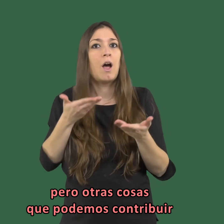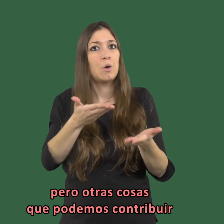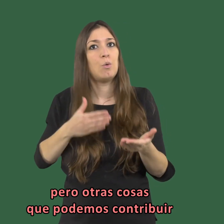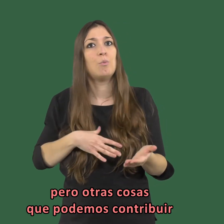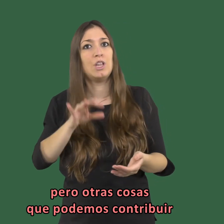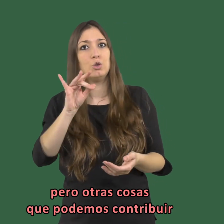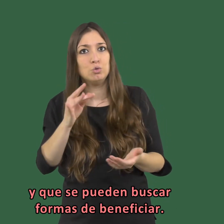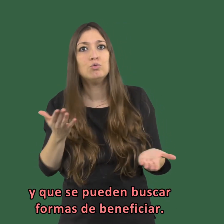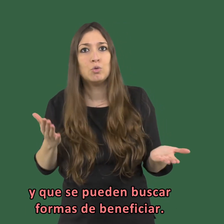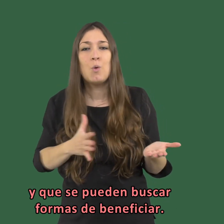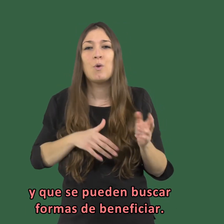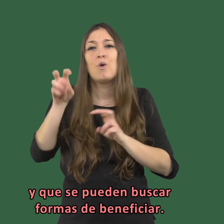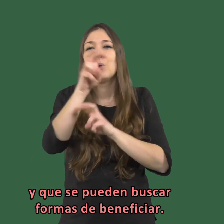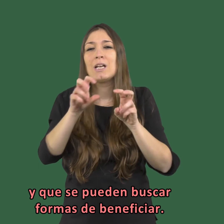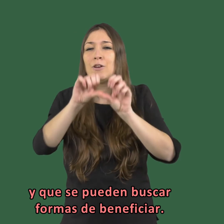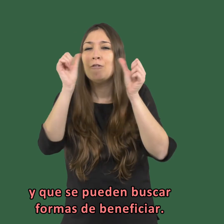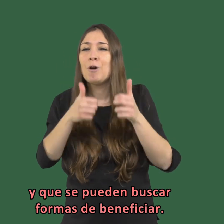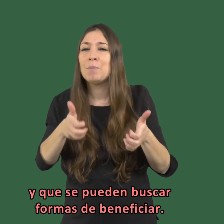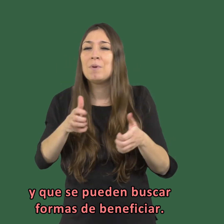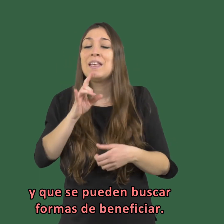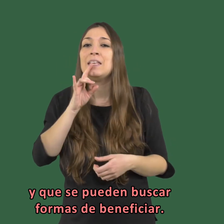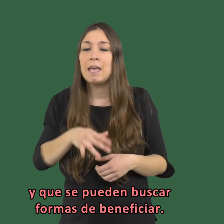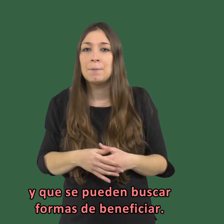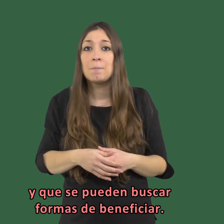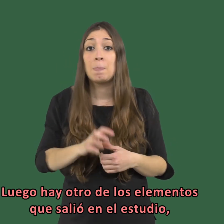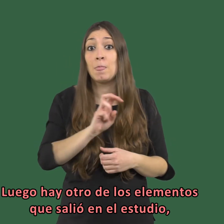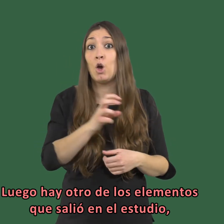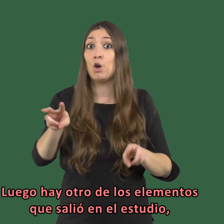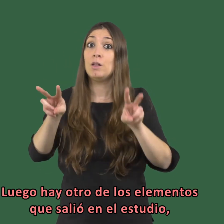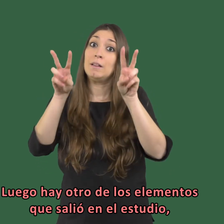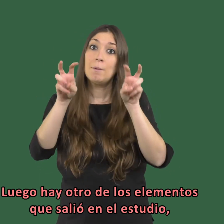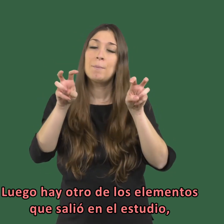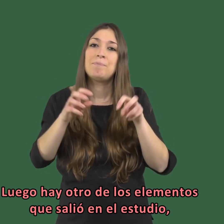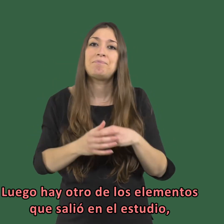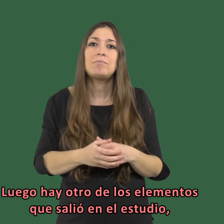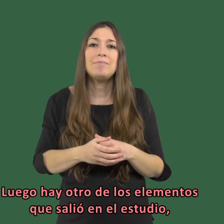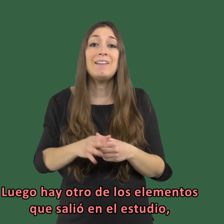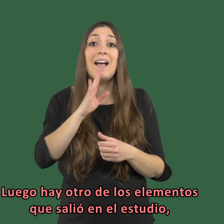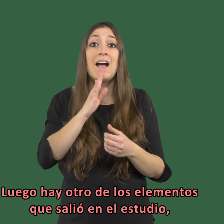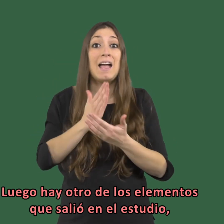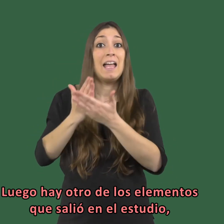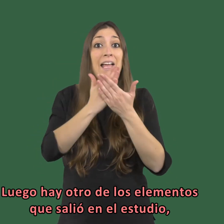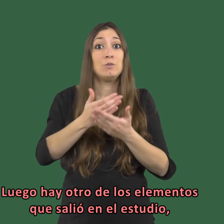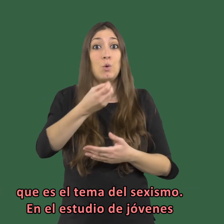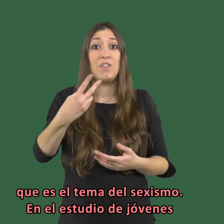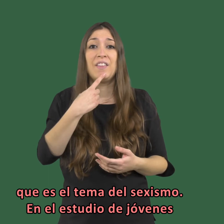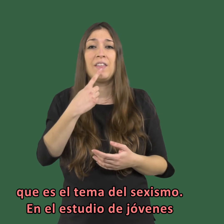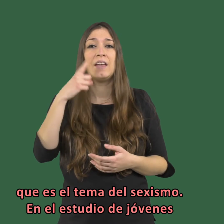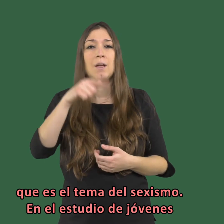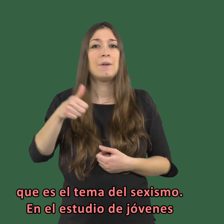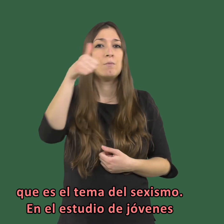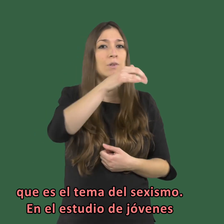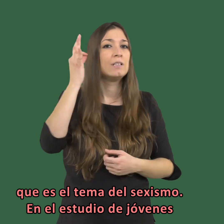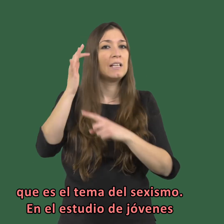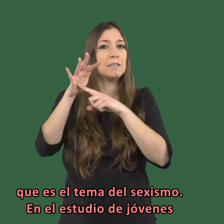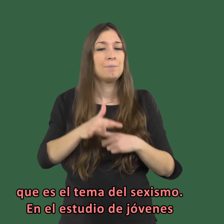que podemos contribuir, ¿no? Y que se pueden buscar formas de beneficiar. Y luego hay otro de los elementos que salió en el estudio, que es el tema del